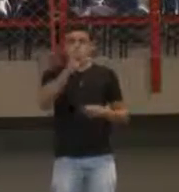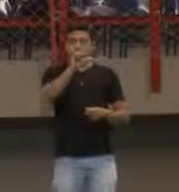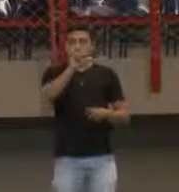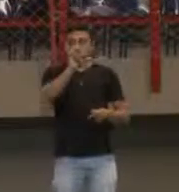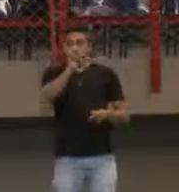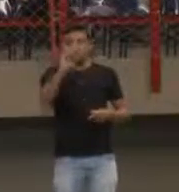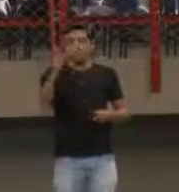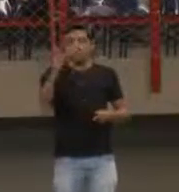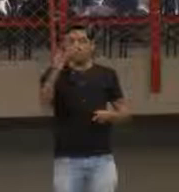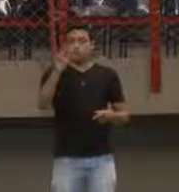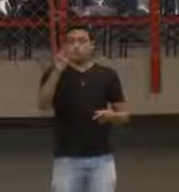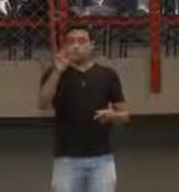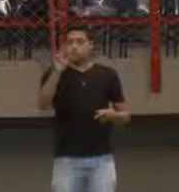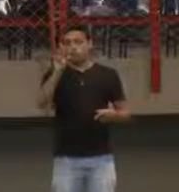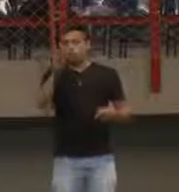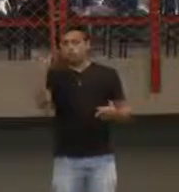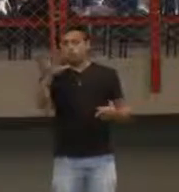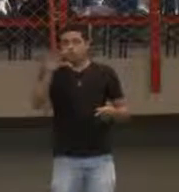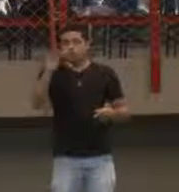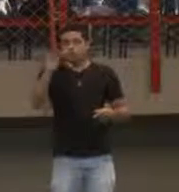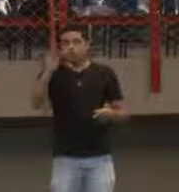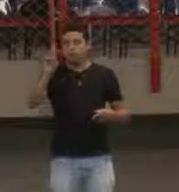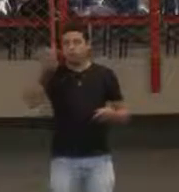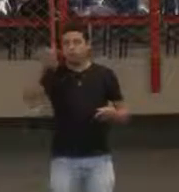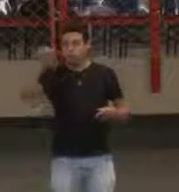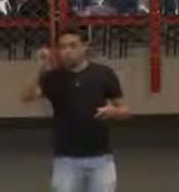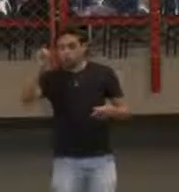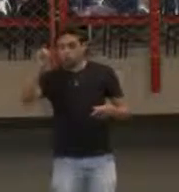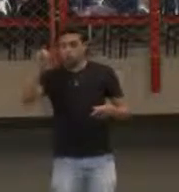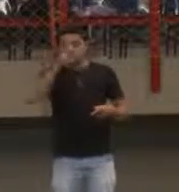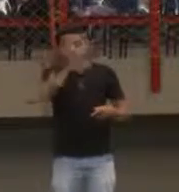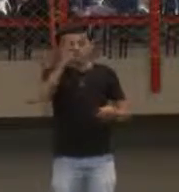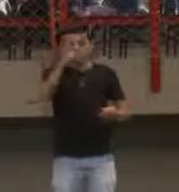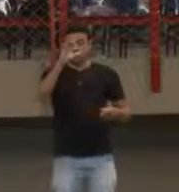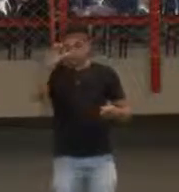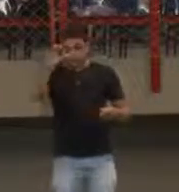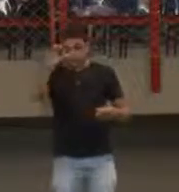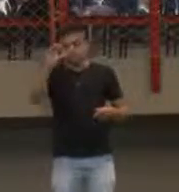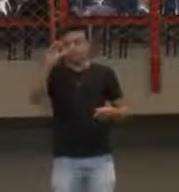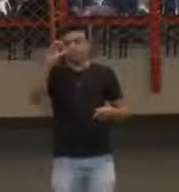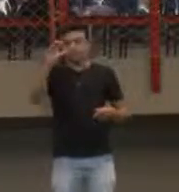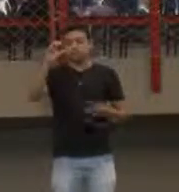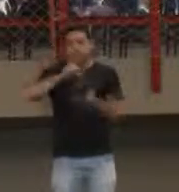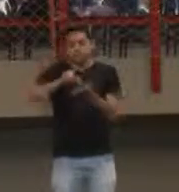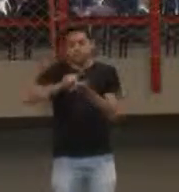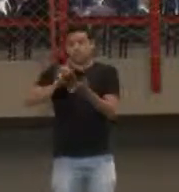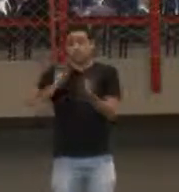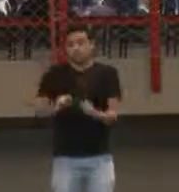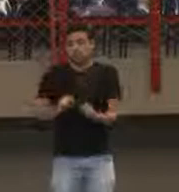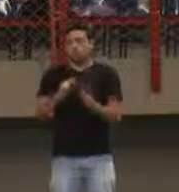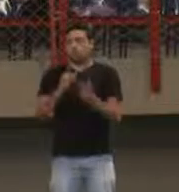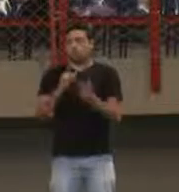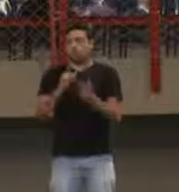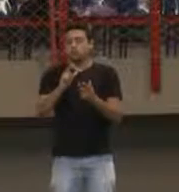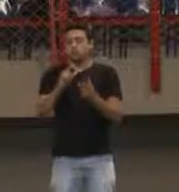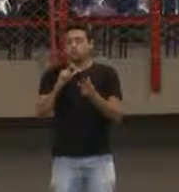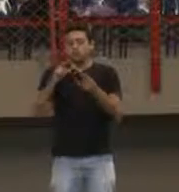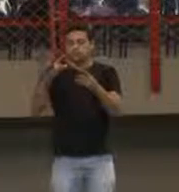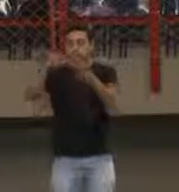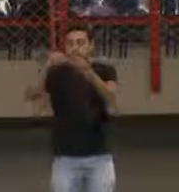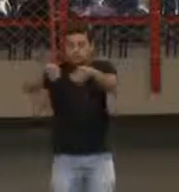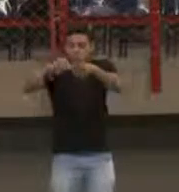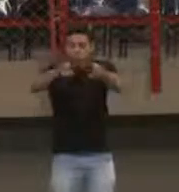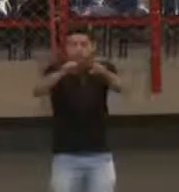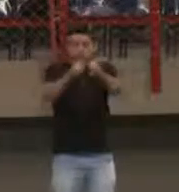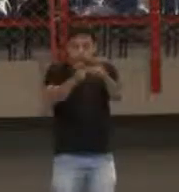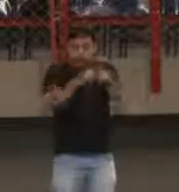clorofluorcarbono. CFC significa clorofluorcarbono. E esse CFC realmente acabam, ou melhor, destroem, ajudam